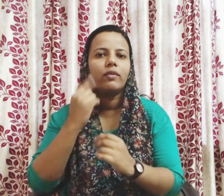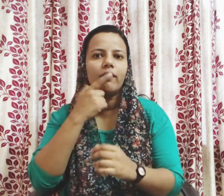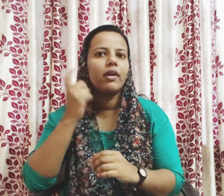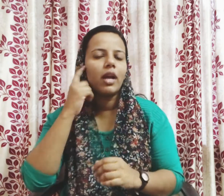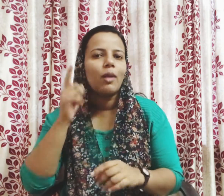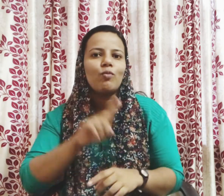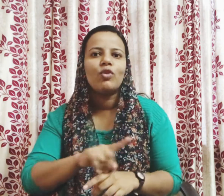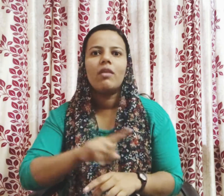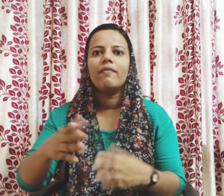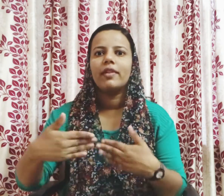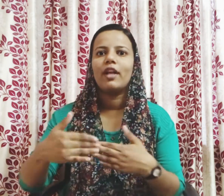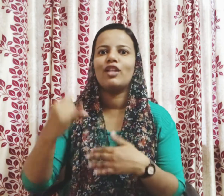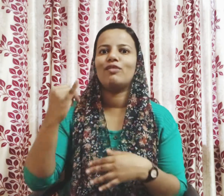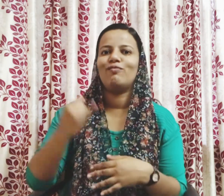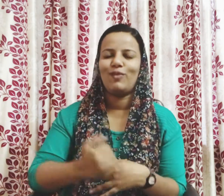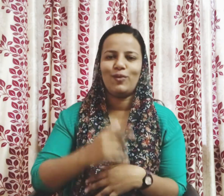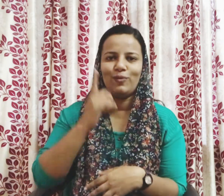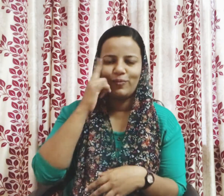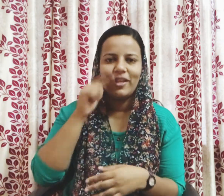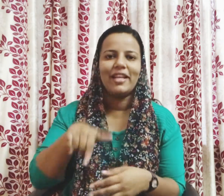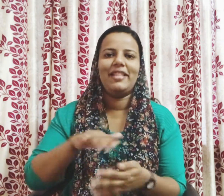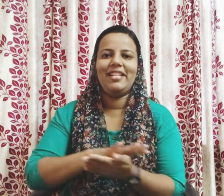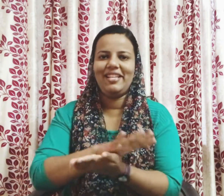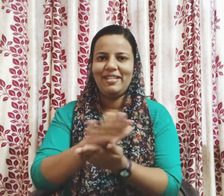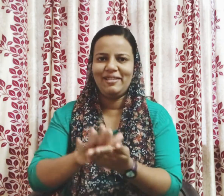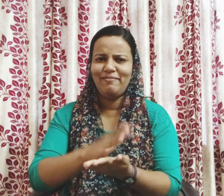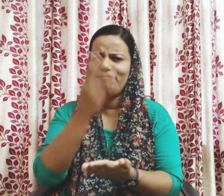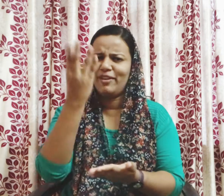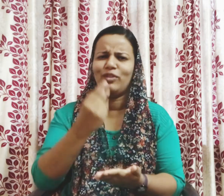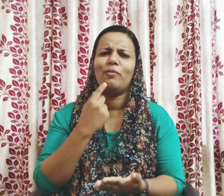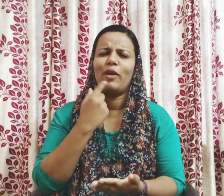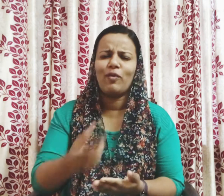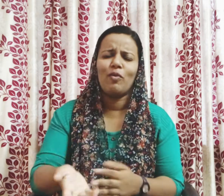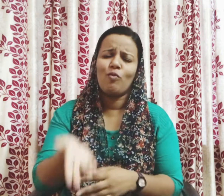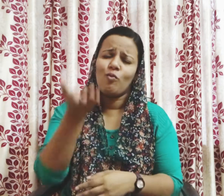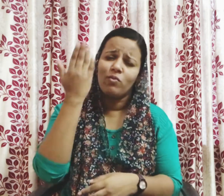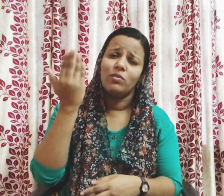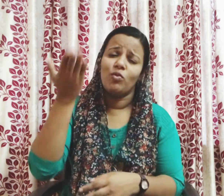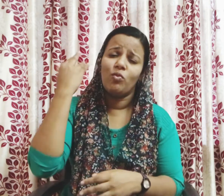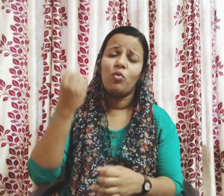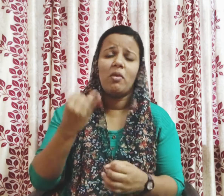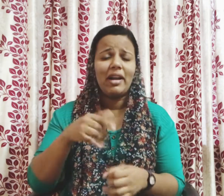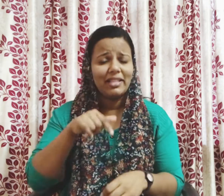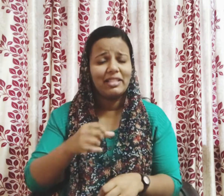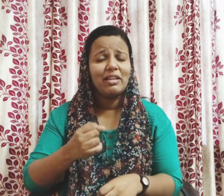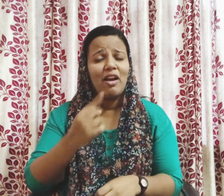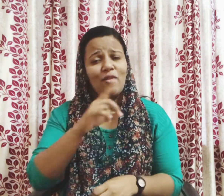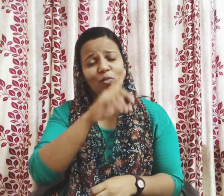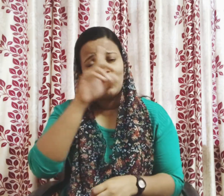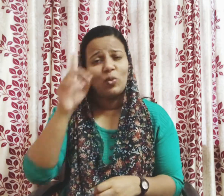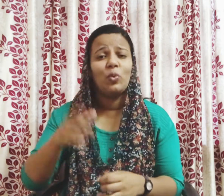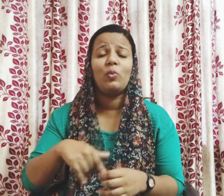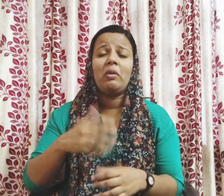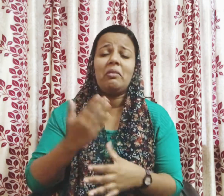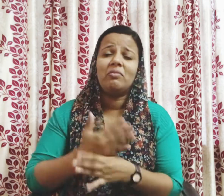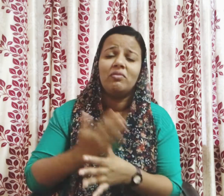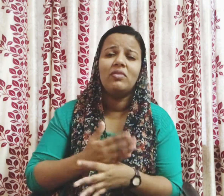പ്രാപിപ്പാൻ കഴിഞ്ഞു. ഈ പ്രഭാതി പരിശുദ്ധാത്മാവ് പറയുന്നത്, പ്രിയപ്പെട്ടവരെ, കഴിഞ്ഞ കാലങ്ങളിൽ അധ്വാനിച്ചു, നമ്മൾ അധ്വാനിച്ചതിനൊത്ത പ്രതിഫലം നമുക്ക്